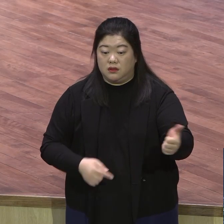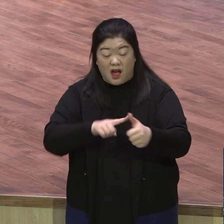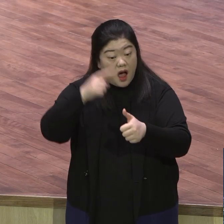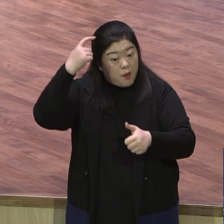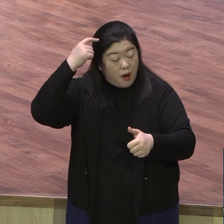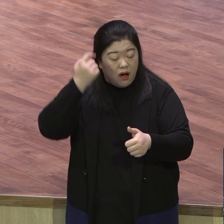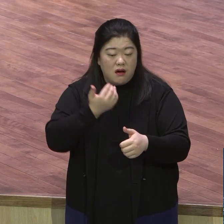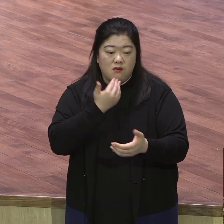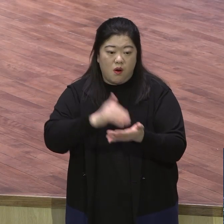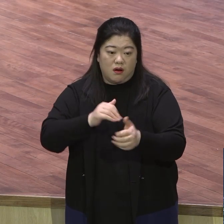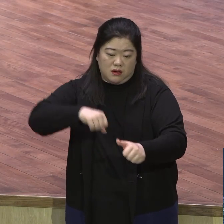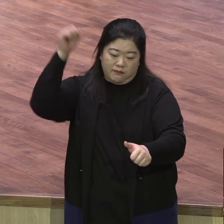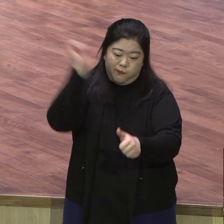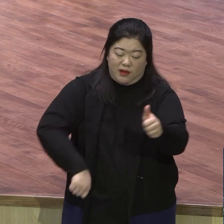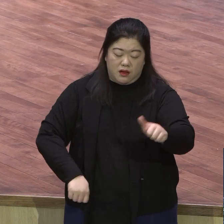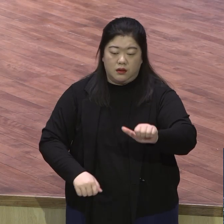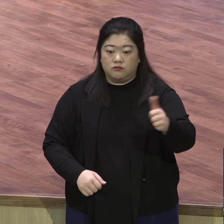죽여버립니다.